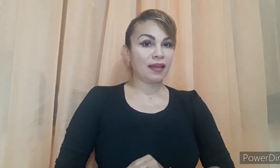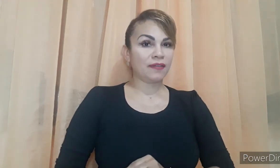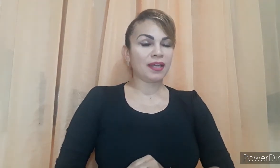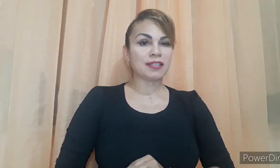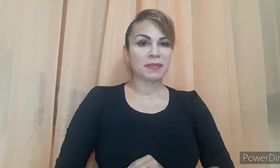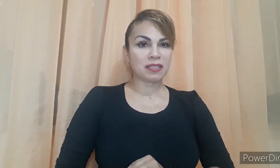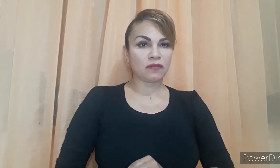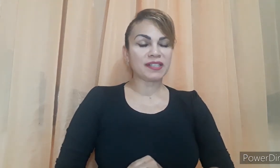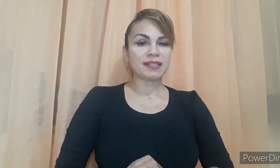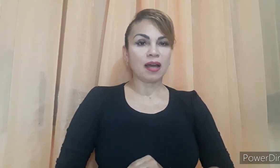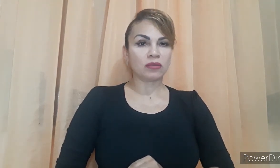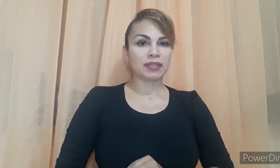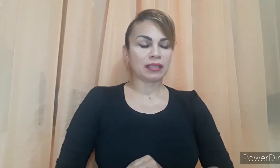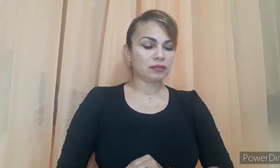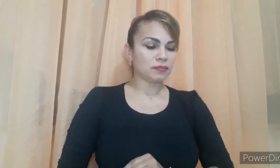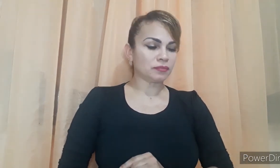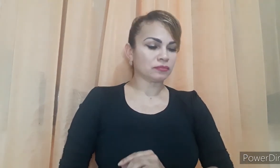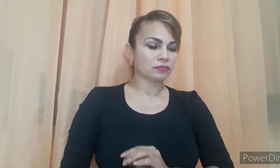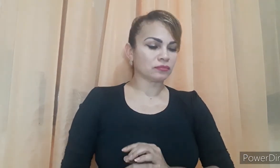Observem a expressão facial, tá?